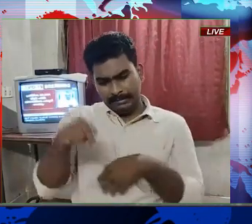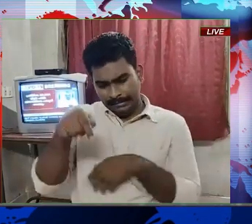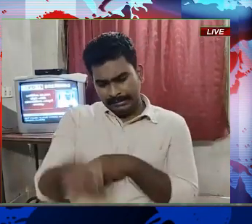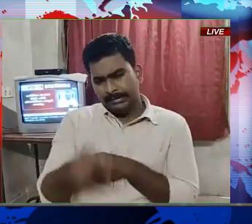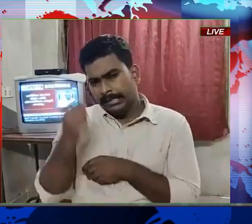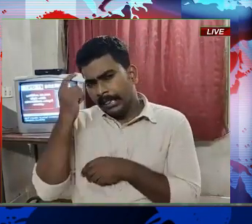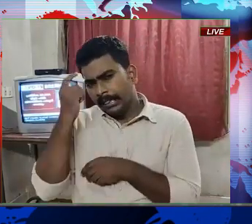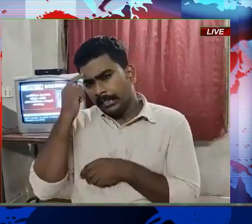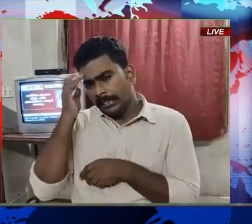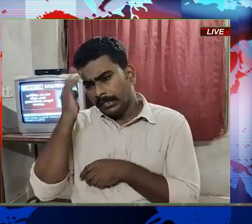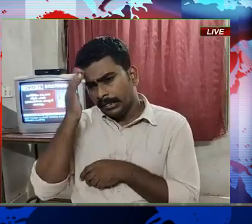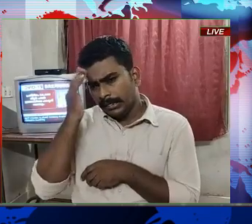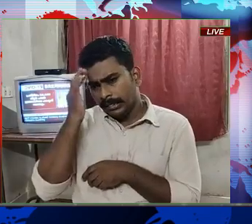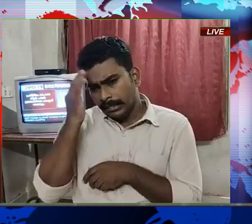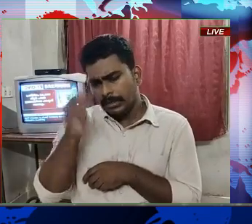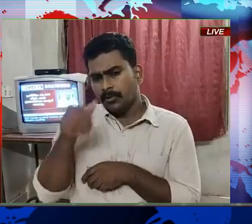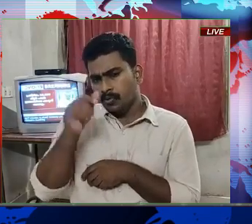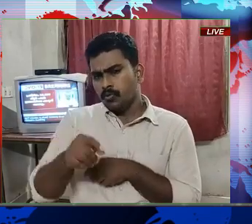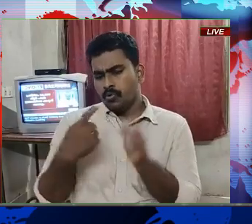റേഷൻ വിതരണം